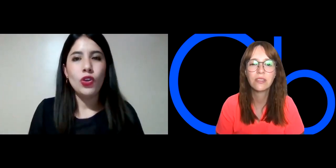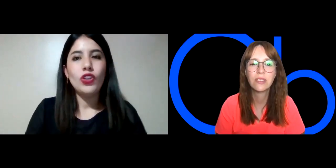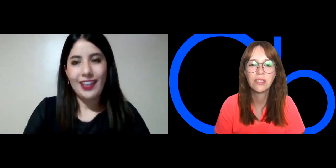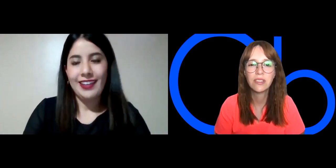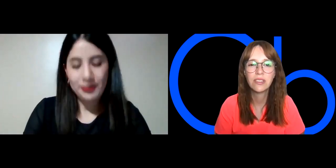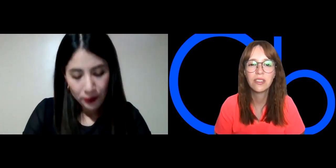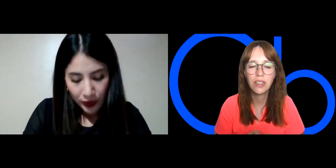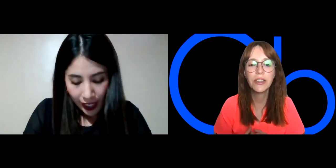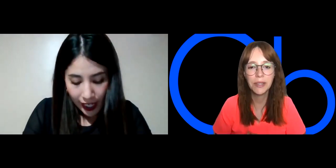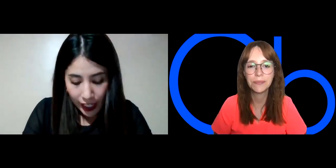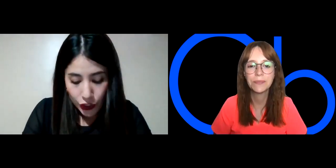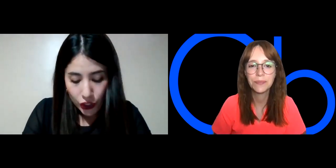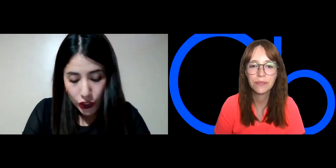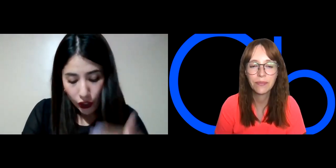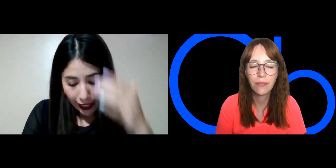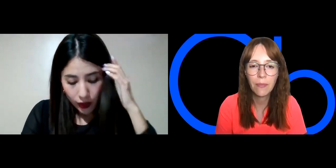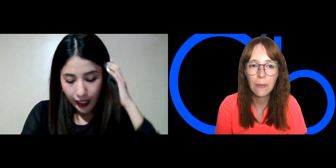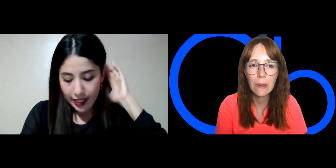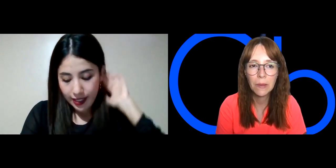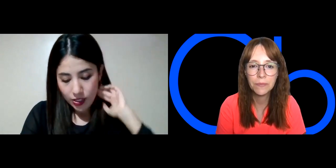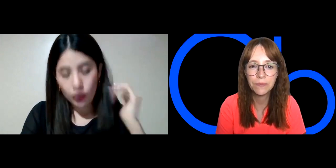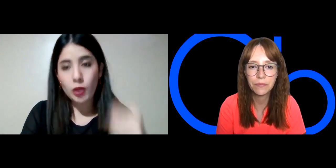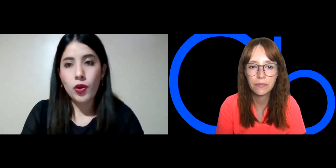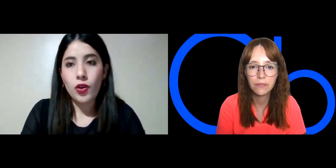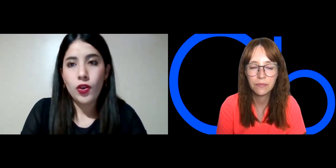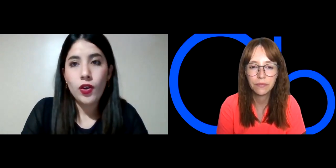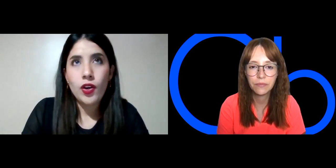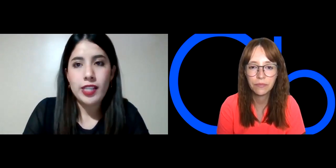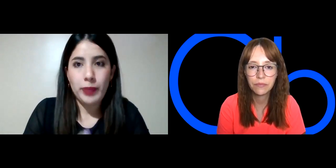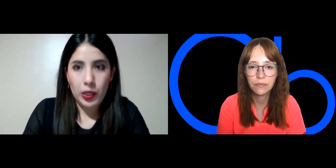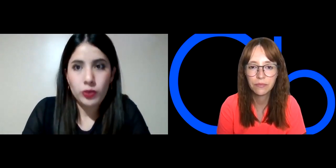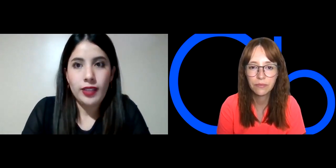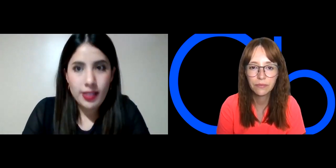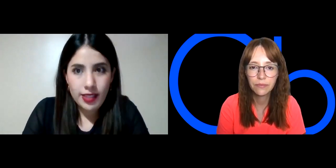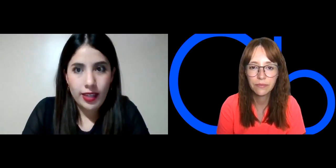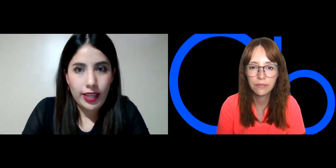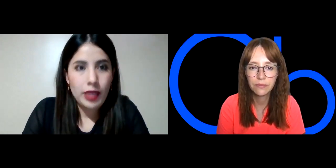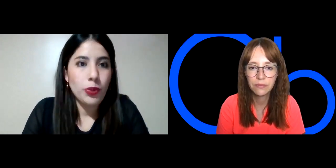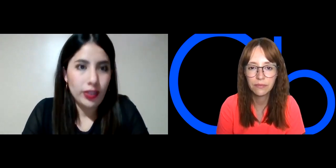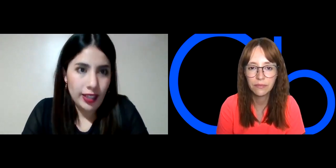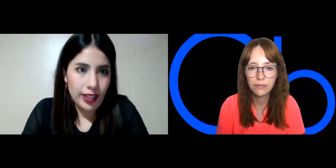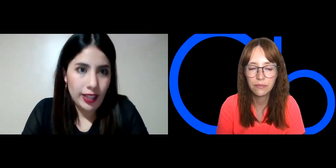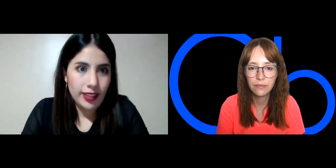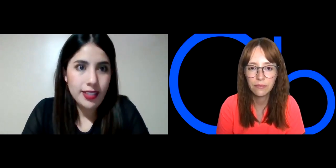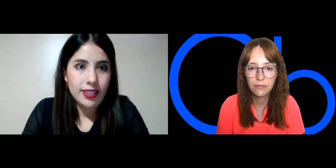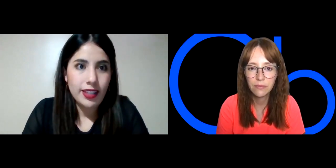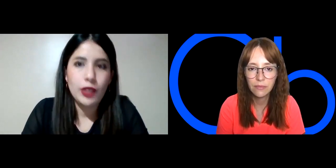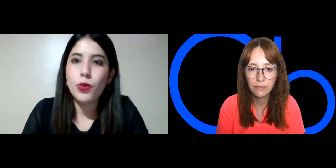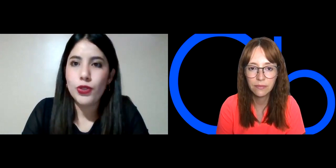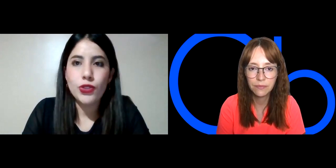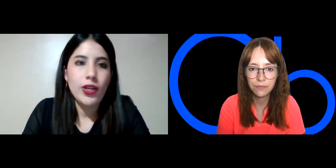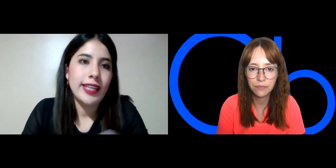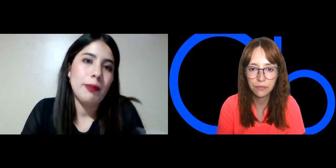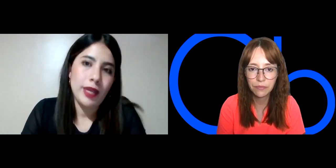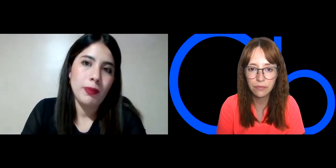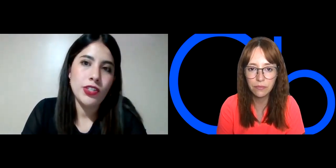o no tiene. Yo creo que estas son como las preguntas importantes y justo